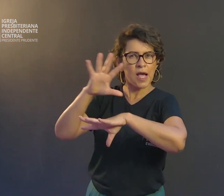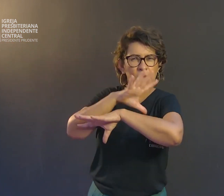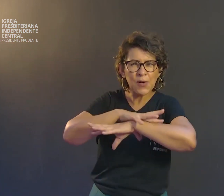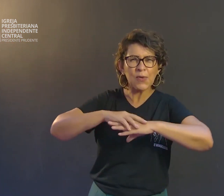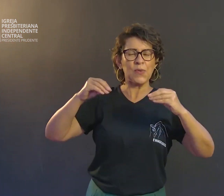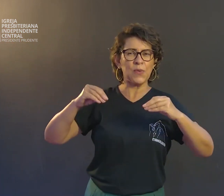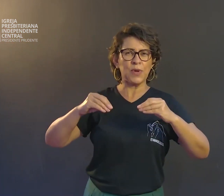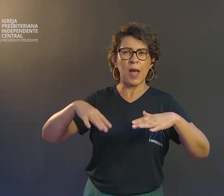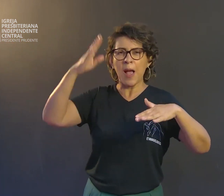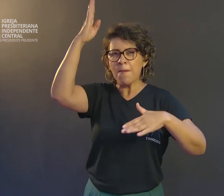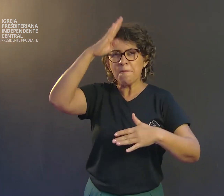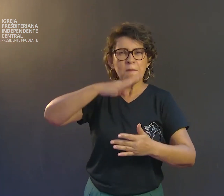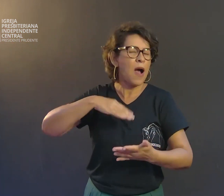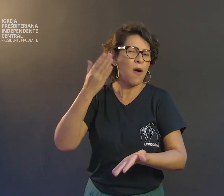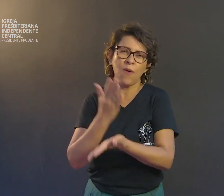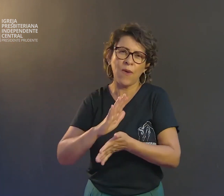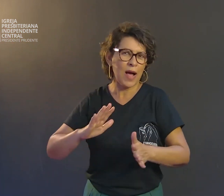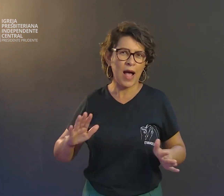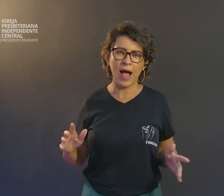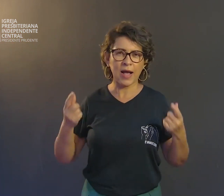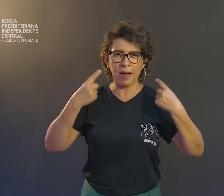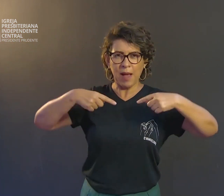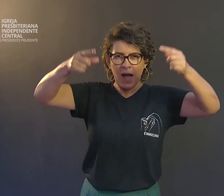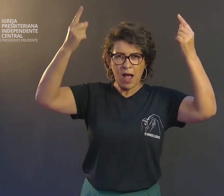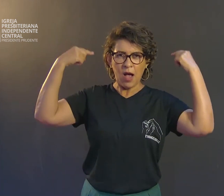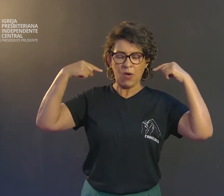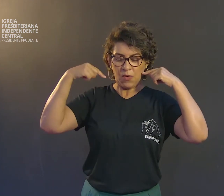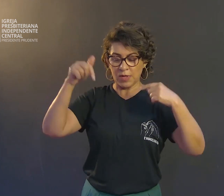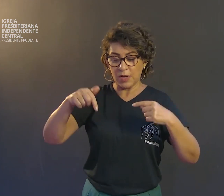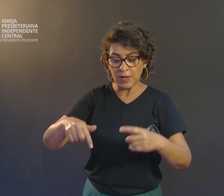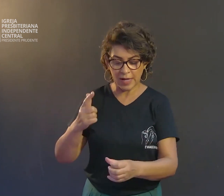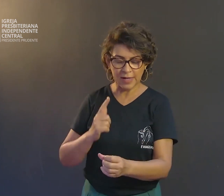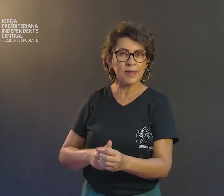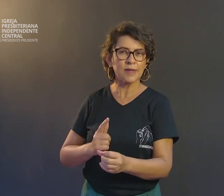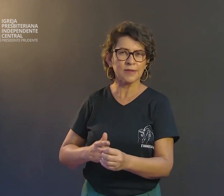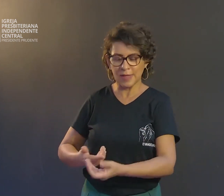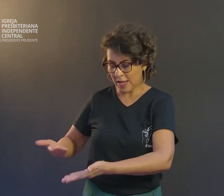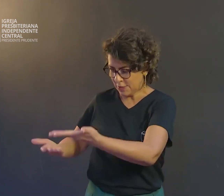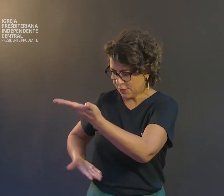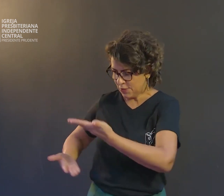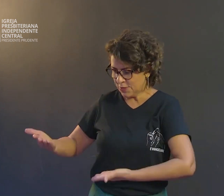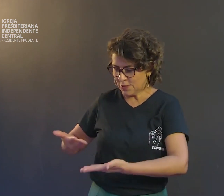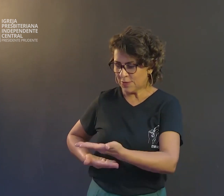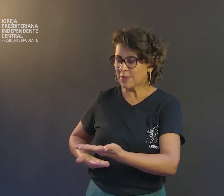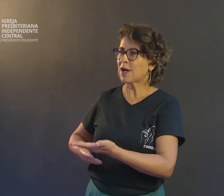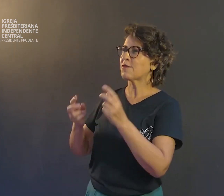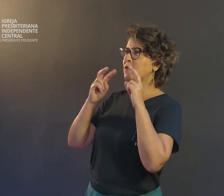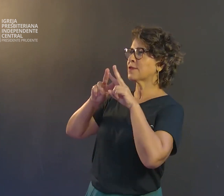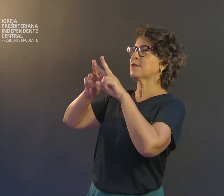Cordeiro estará na cidade, e os seus servos o servirão. Eles verão a sua face, e o seu nome